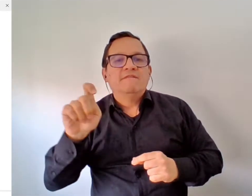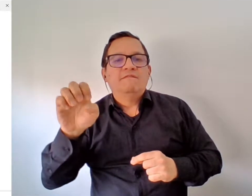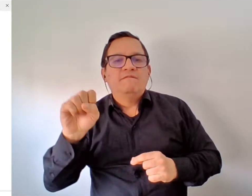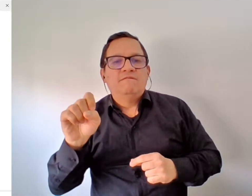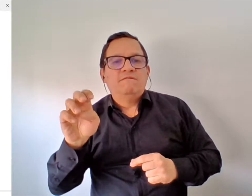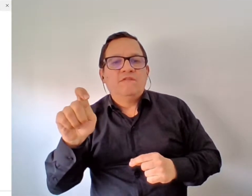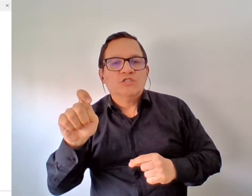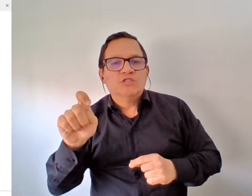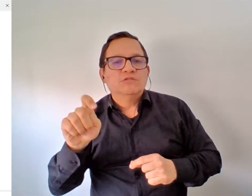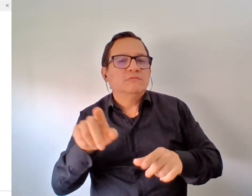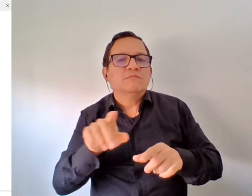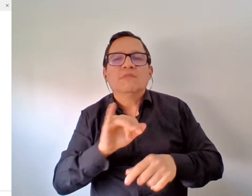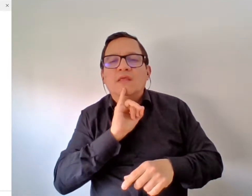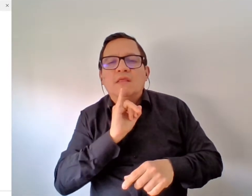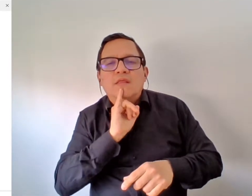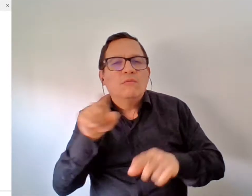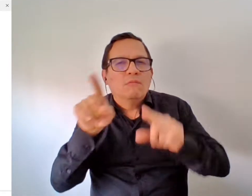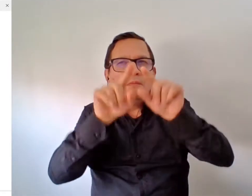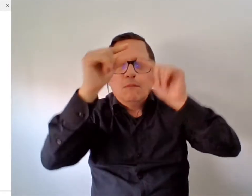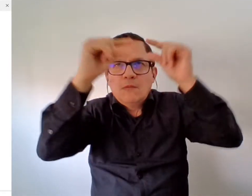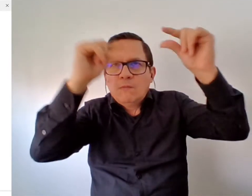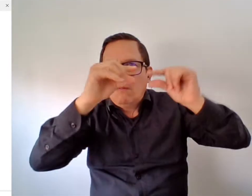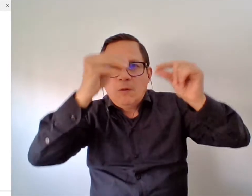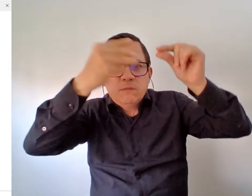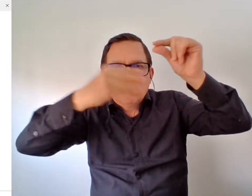Idioma de los menús, inglés.